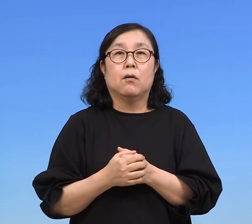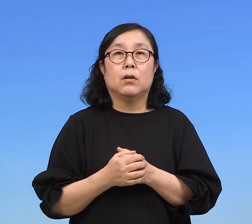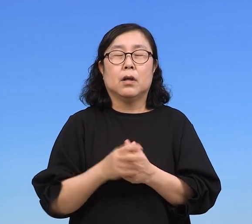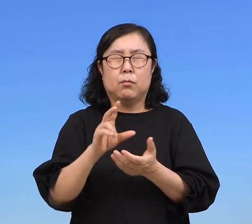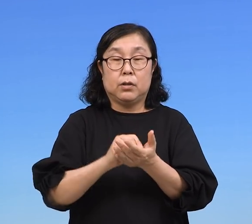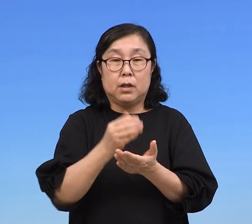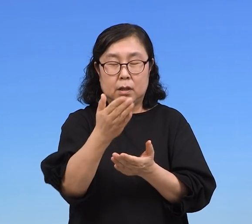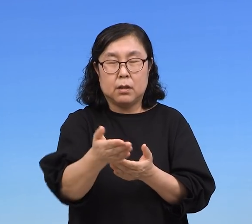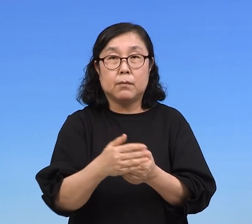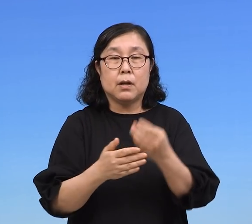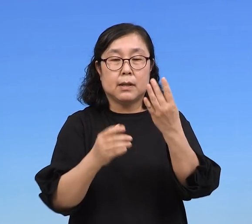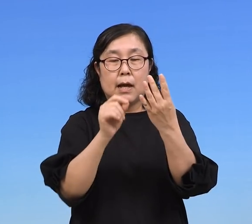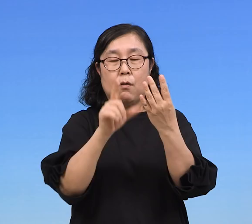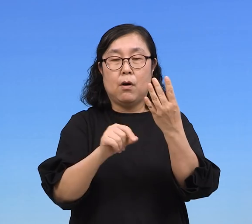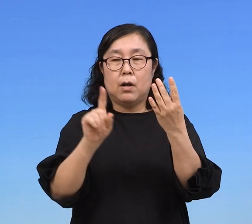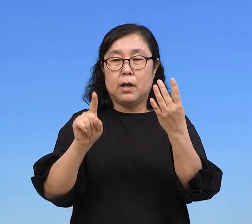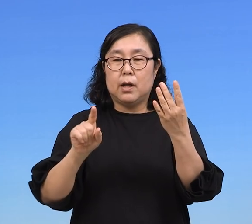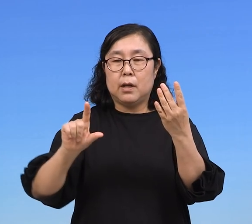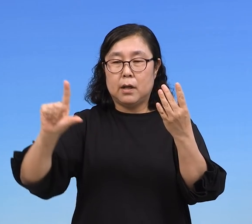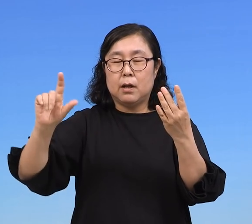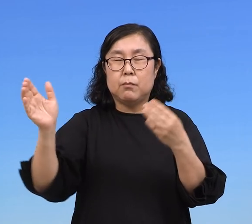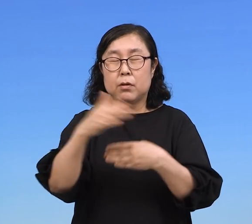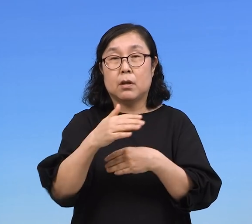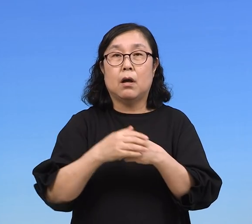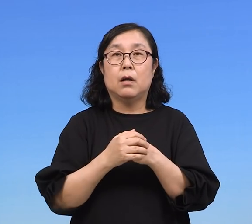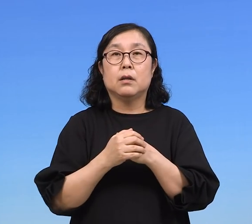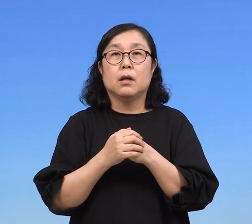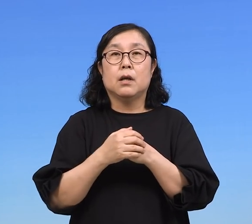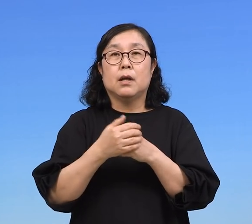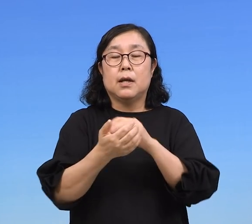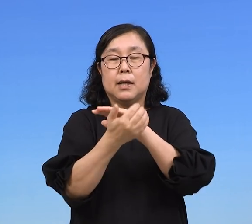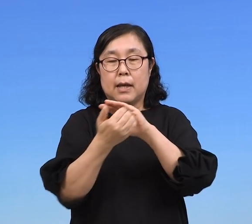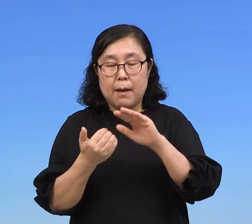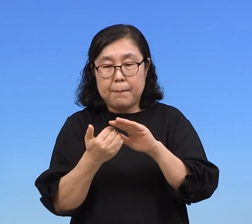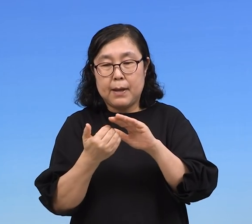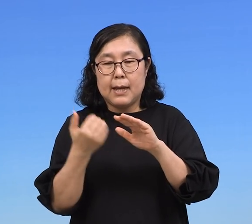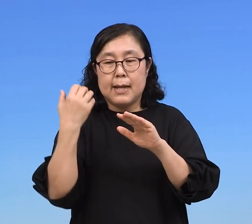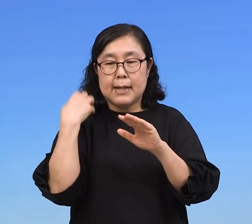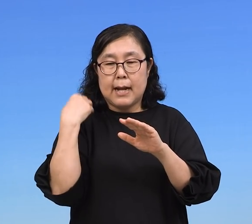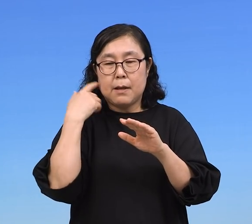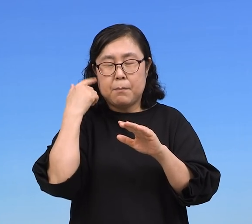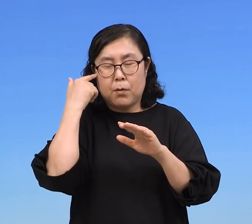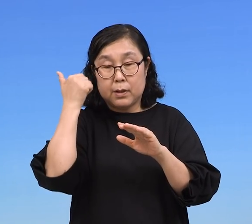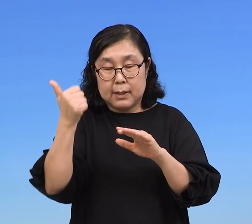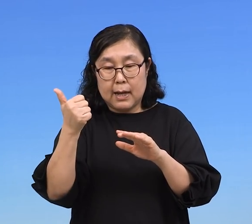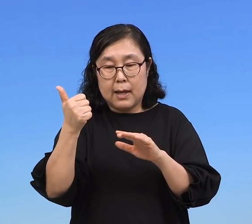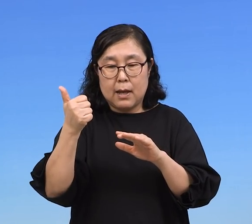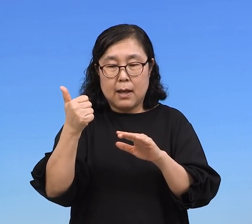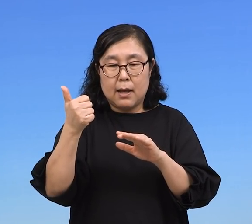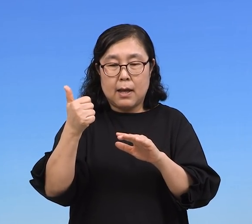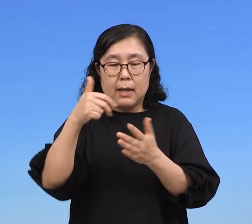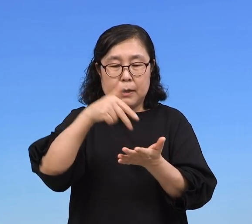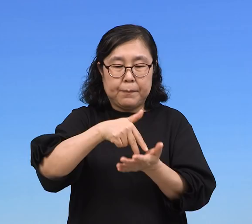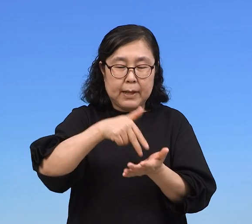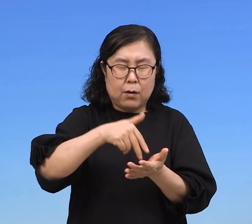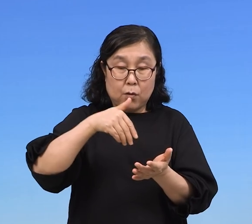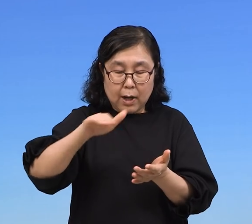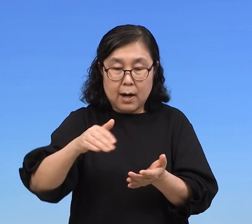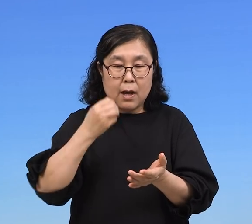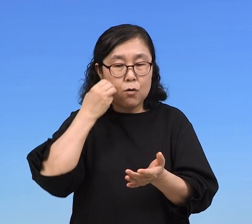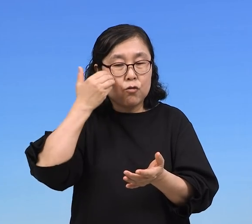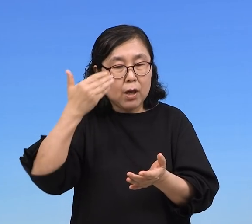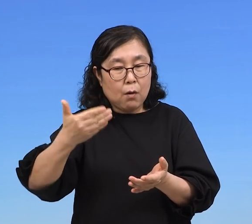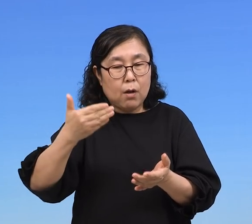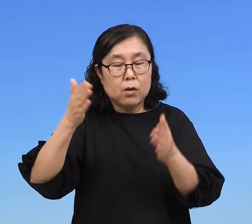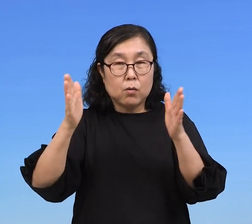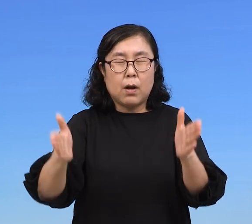던져줬느냐, 이제 4월 1일부터 포지션을 예비 담임 목사의 위치로 갈 거냐,